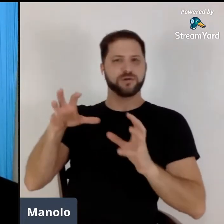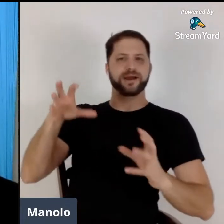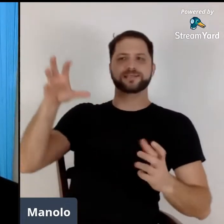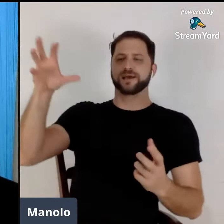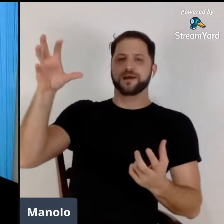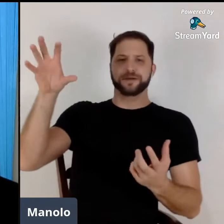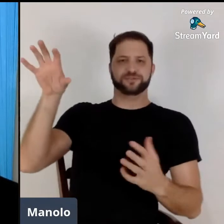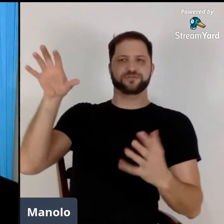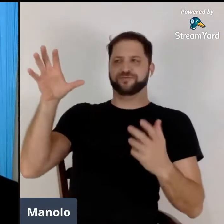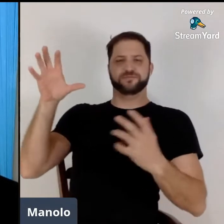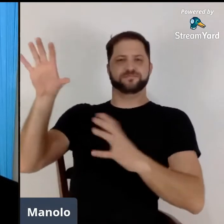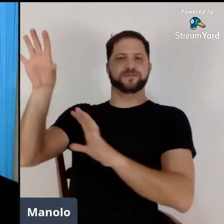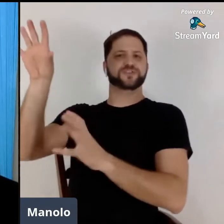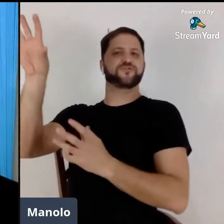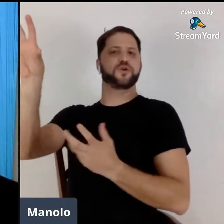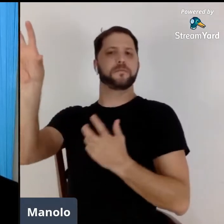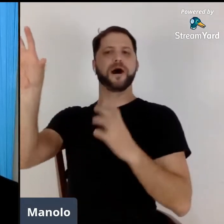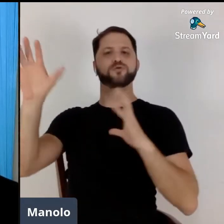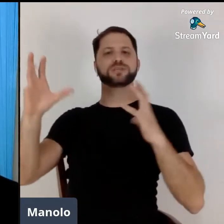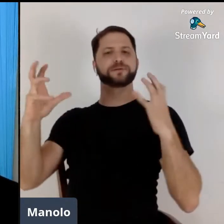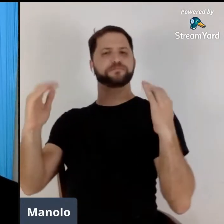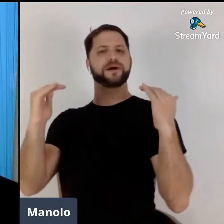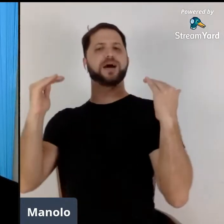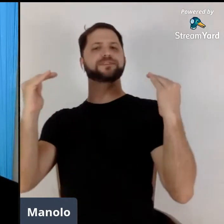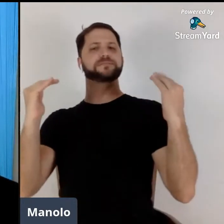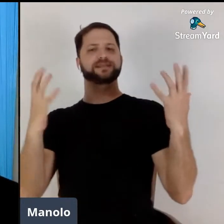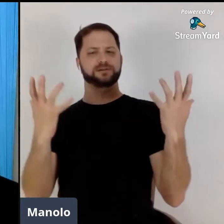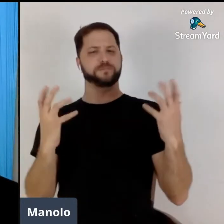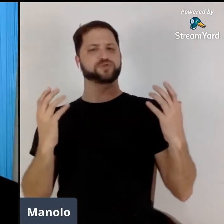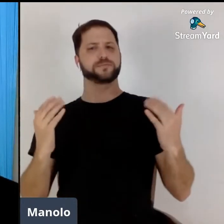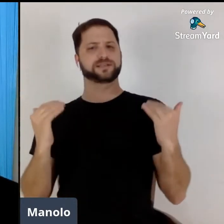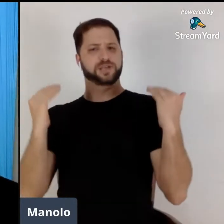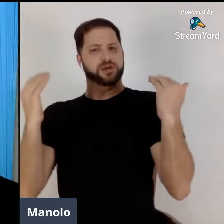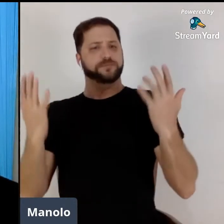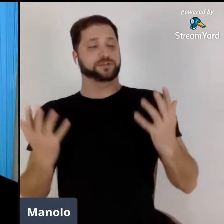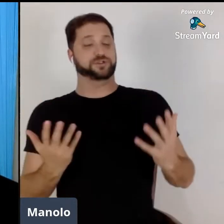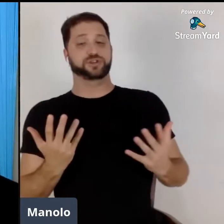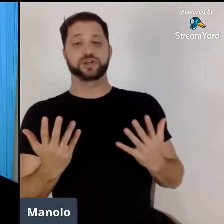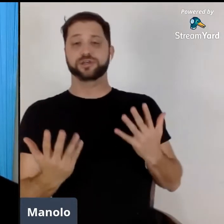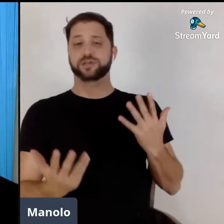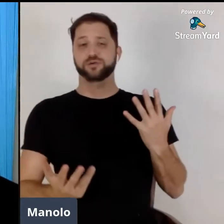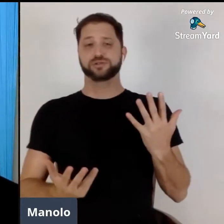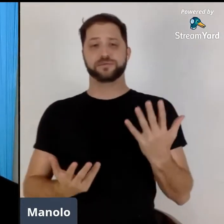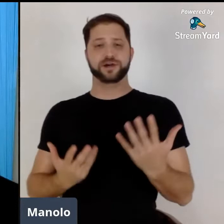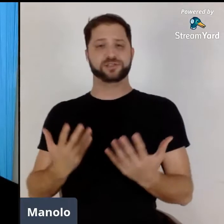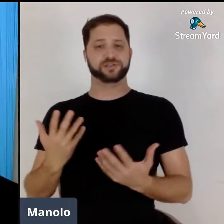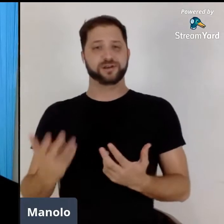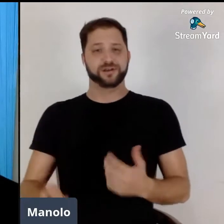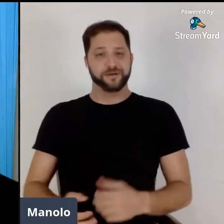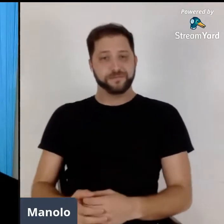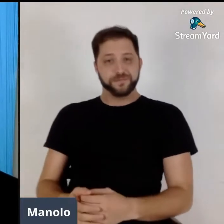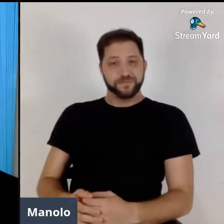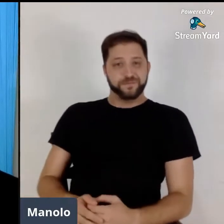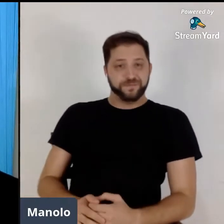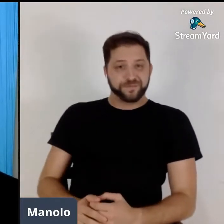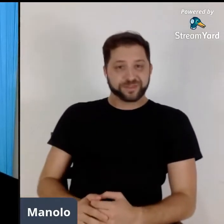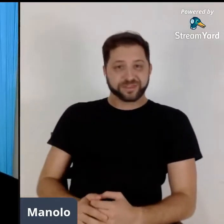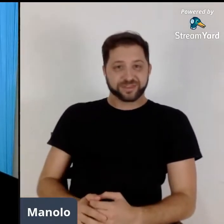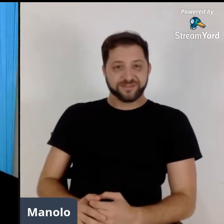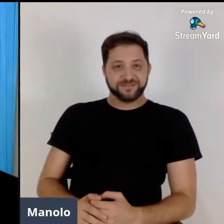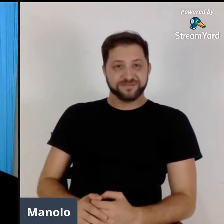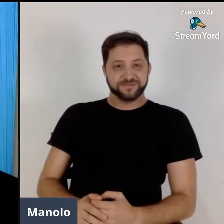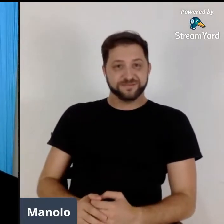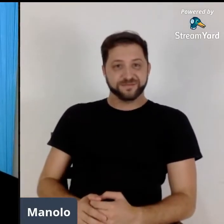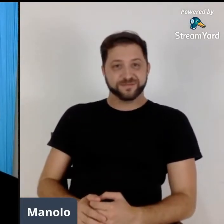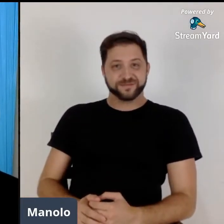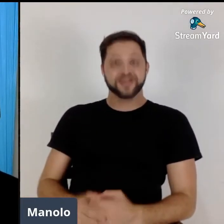aquele, uma pessoa mais formal usa palavras, mas não, uma pessoa mais Inclusive, chique, eu quero usa, né?